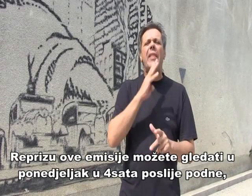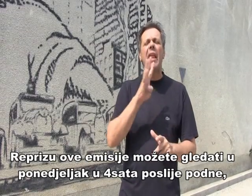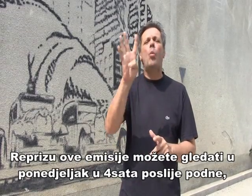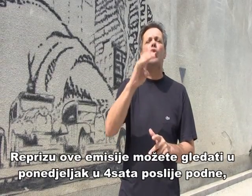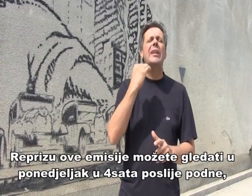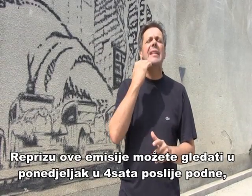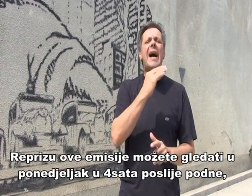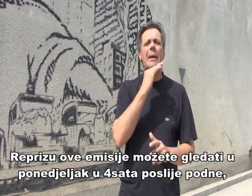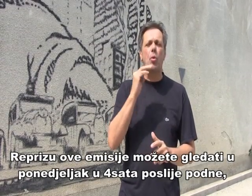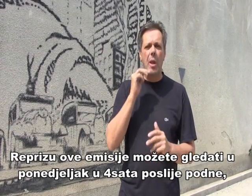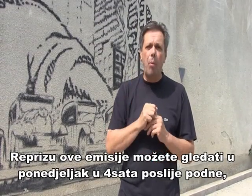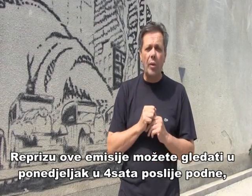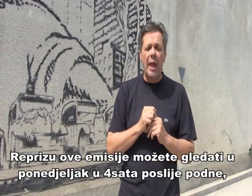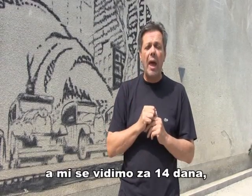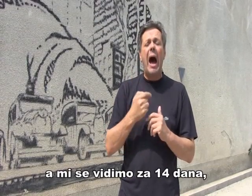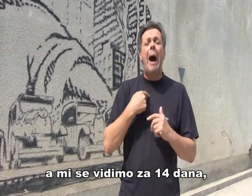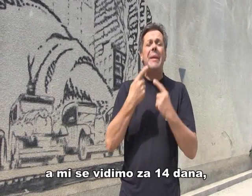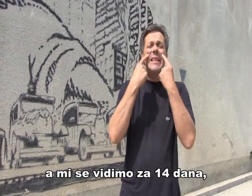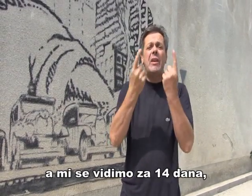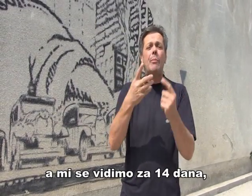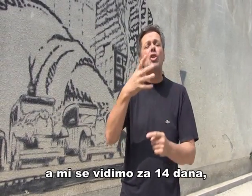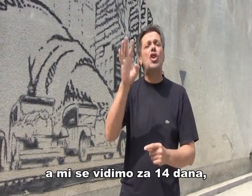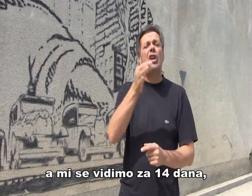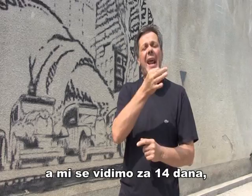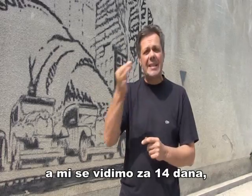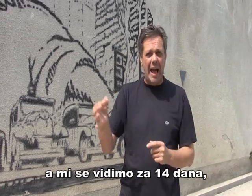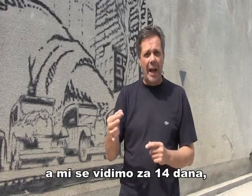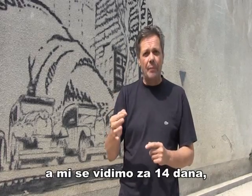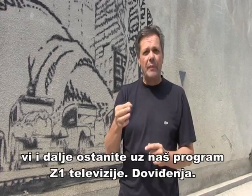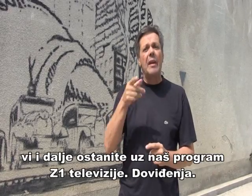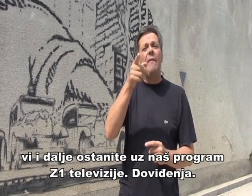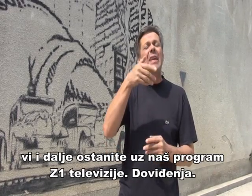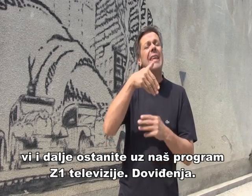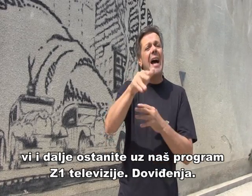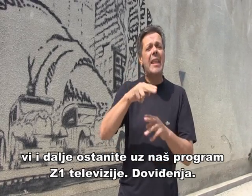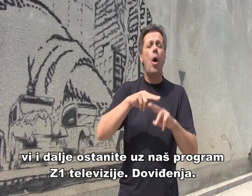ponedjeljak 4 sata poslije podne, a mi se vidimo za 14 dana. Vi i dalje